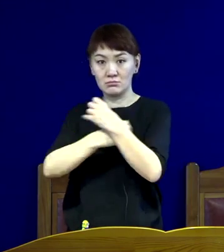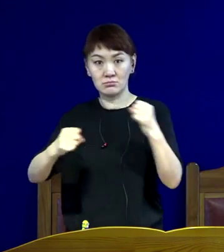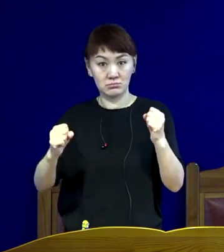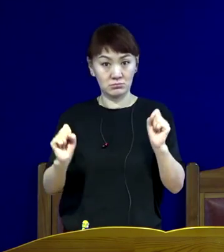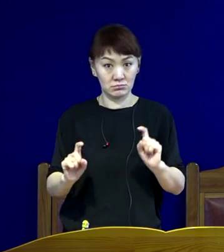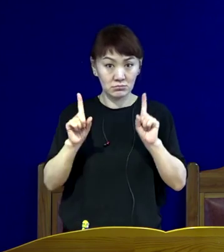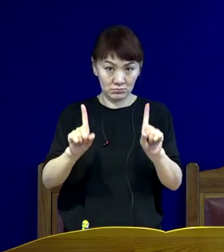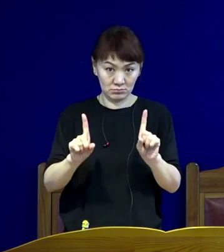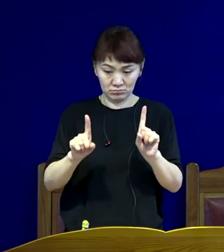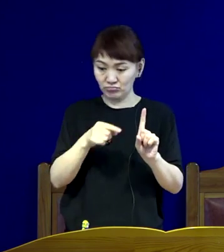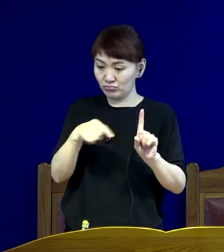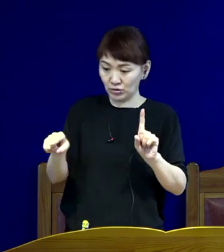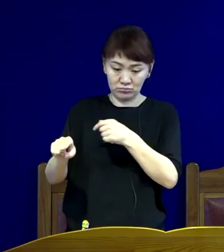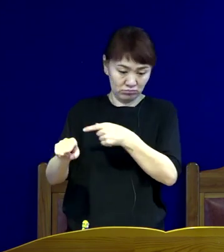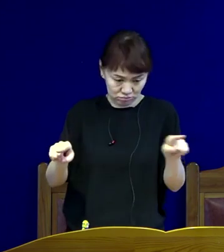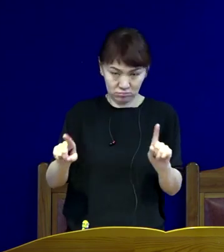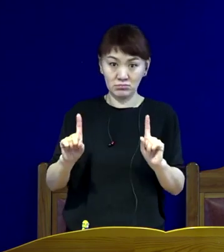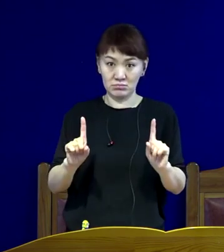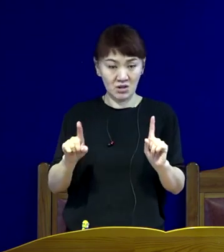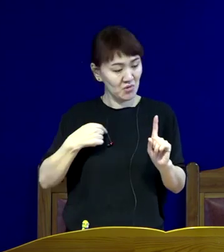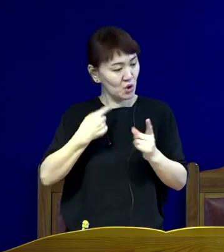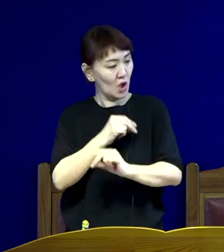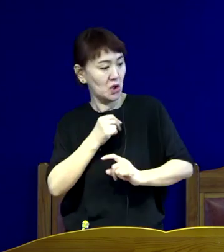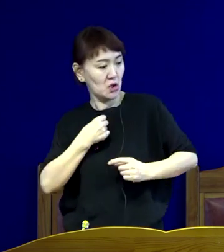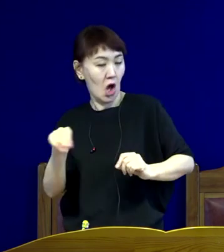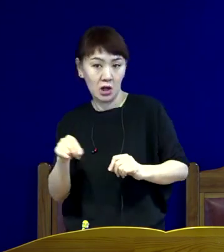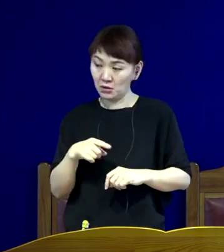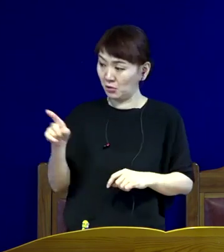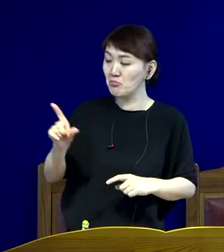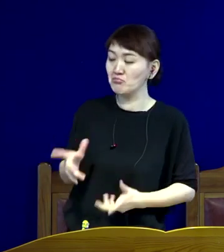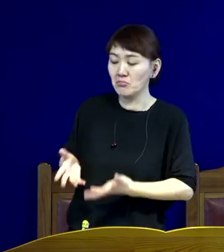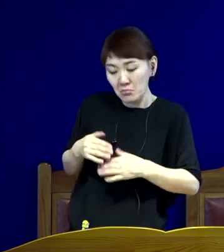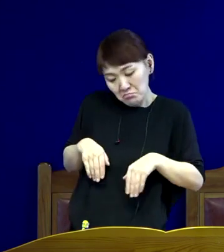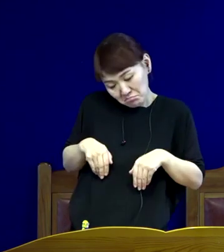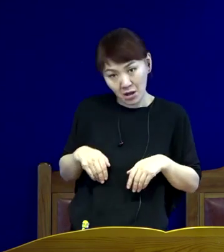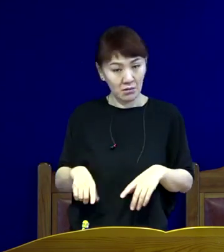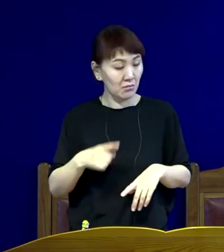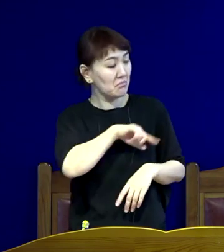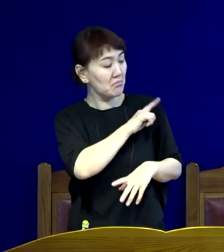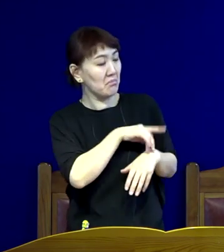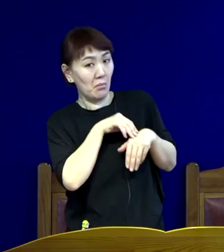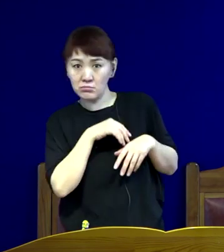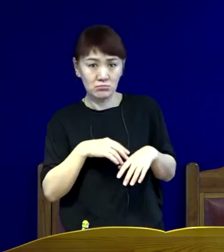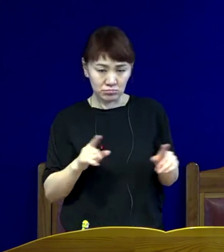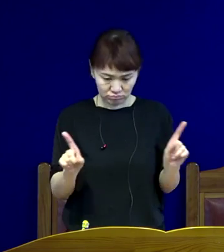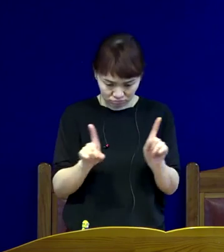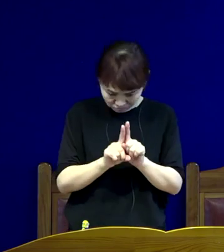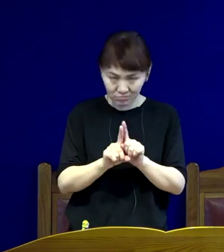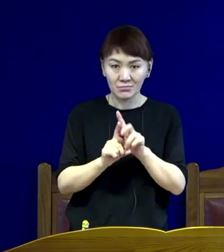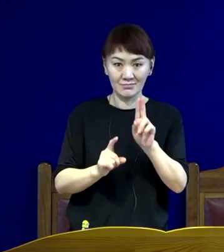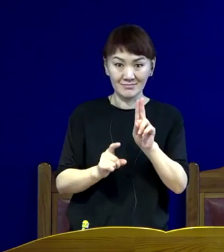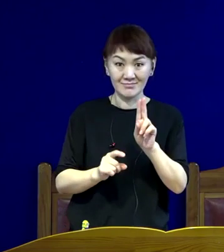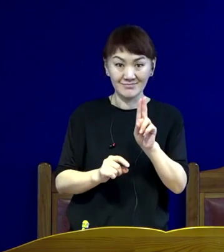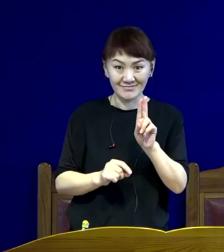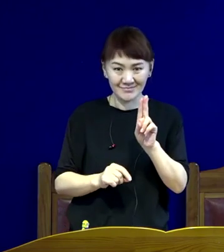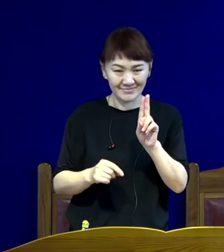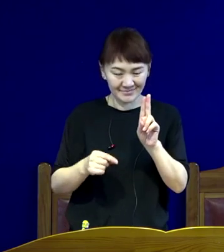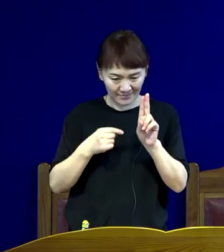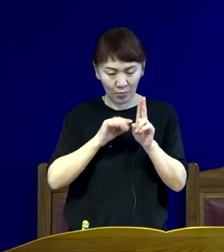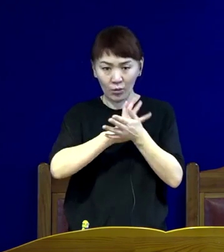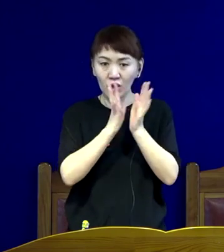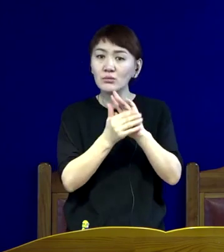байна гэсэн үг. Сэтгэл санаа минь үргэлж сайхан байх юм бол асуудалгүй шүү дээ. Тэгэхээр энэ